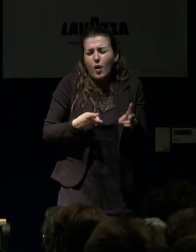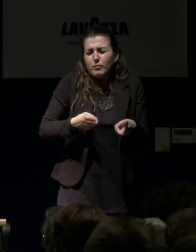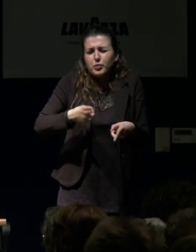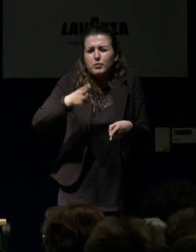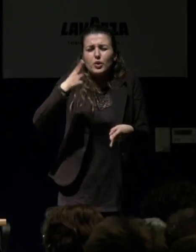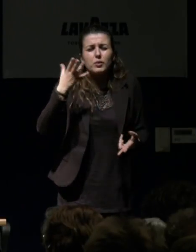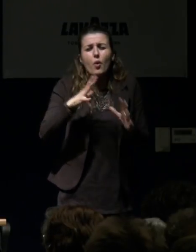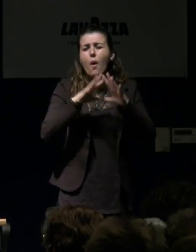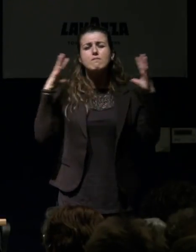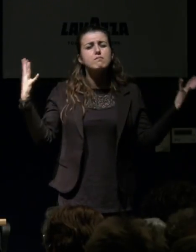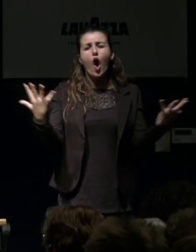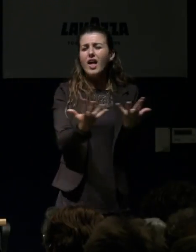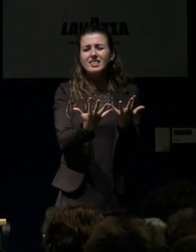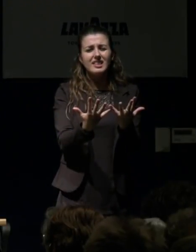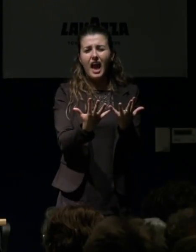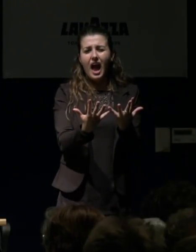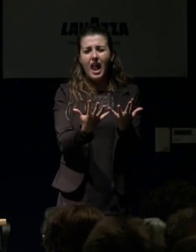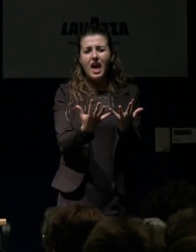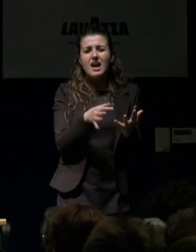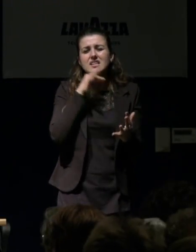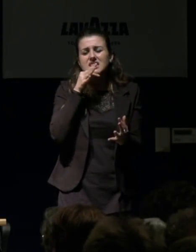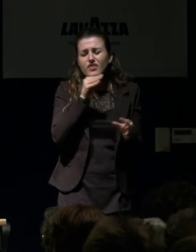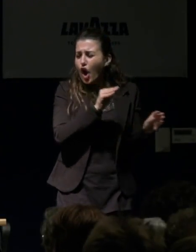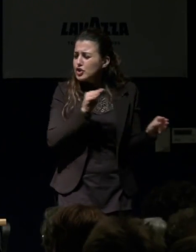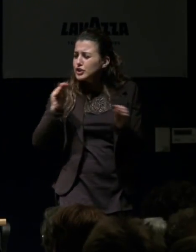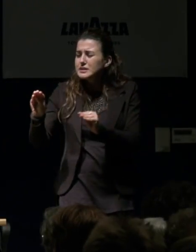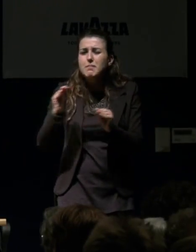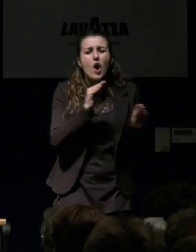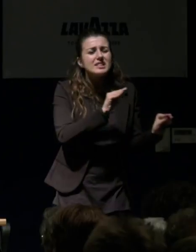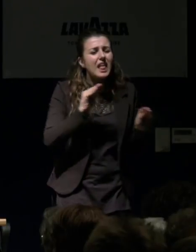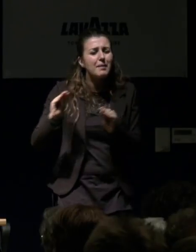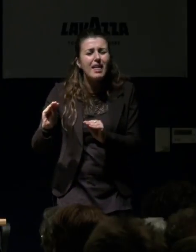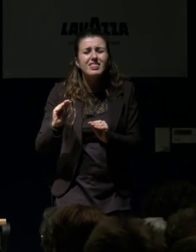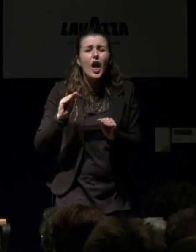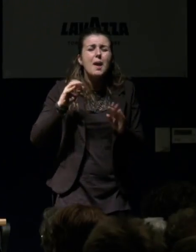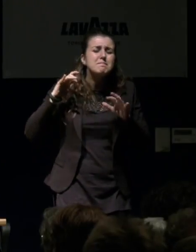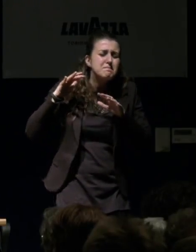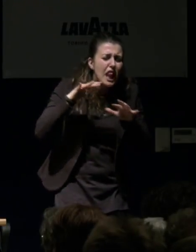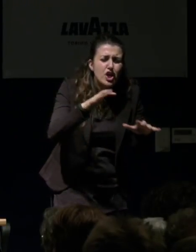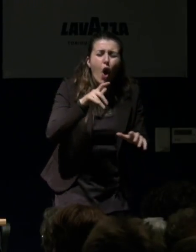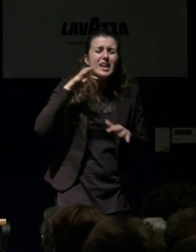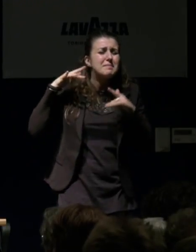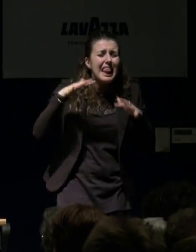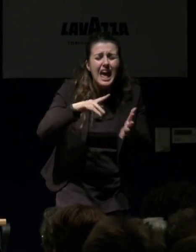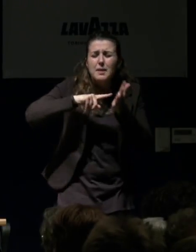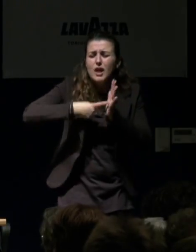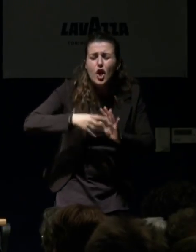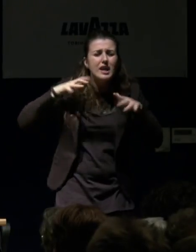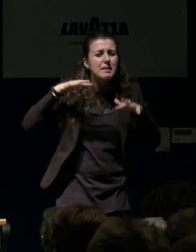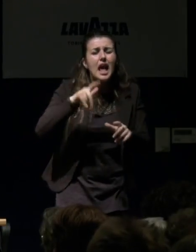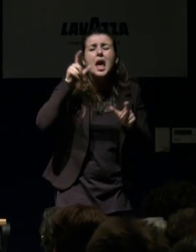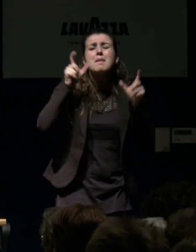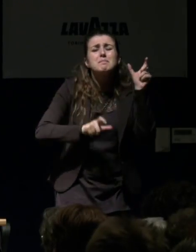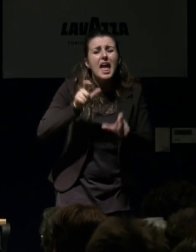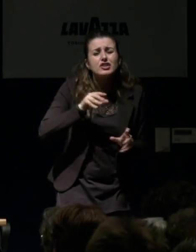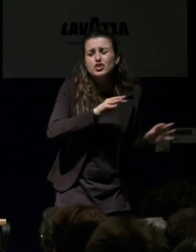nostro tempo cioè su su questi spostamenti di decine di milioni di persone questo sta cambiando radicalmente il